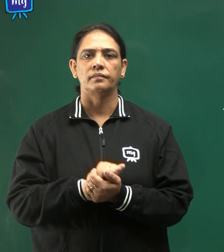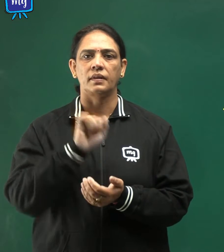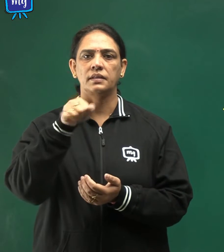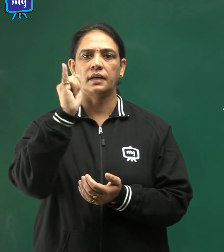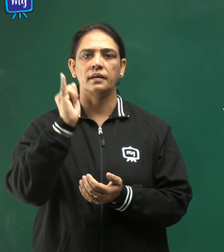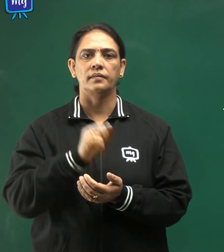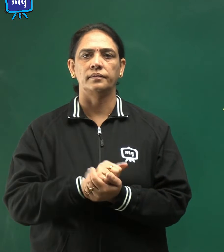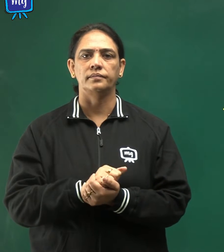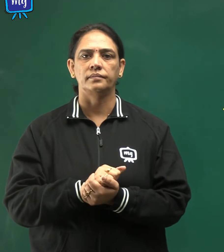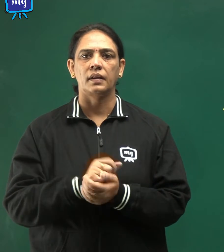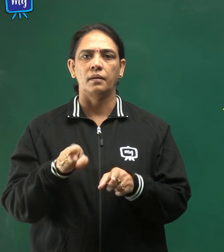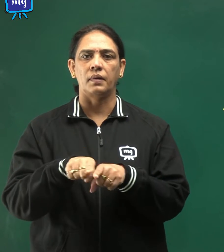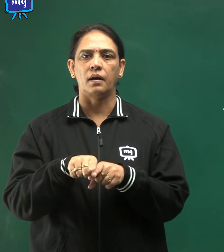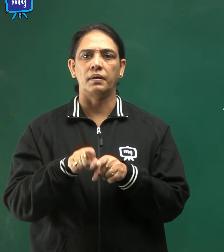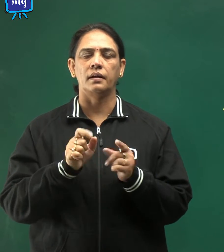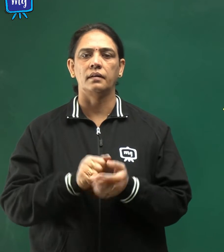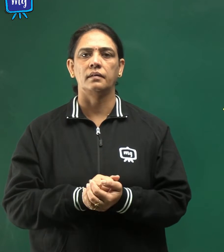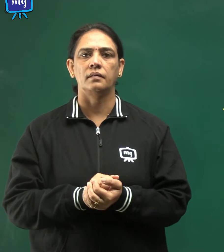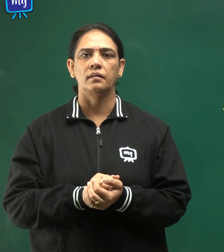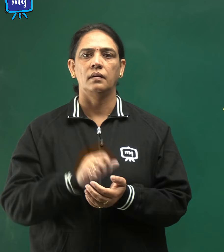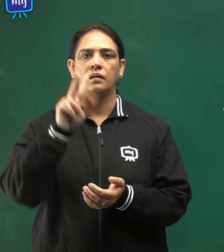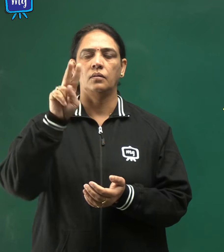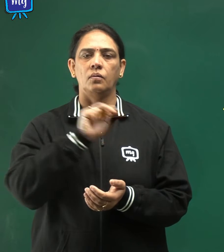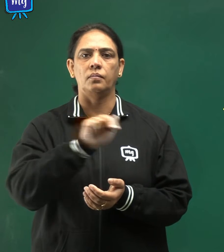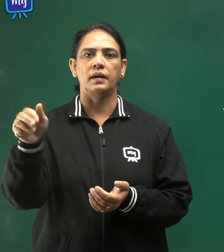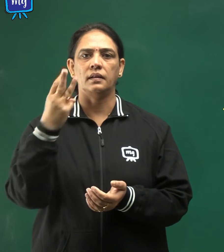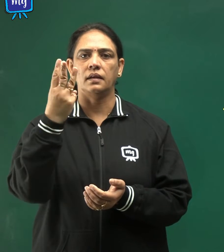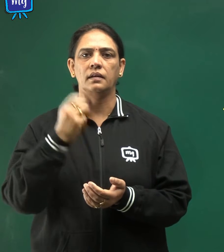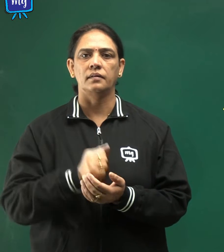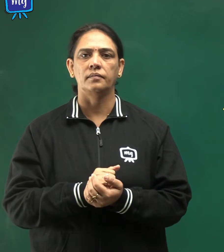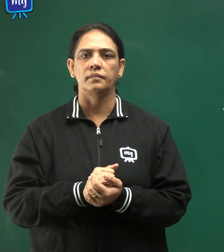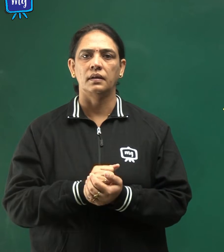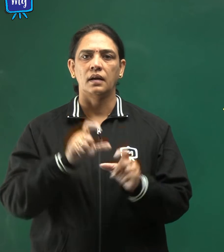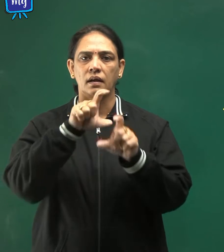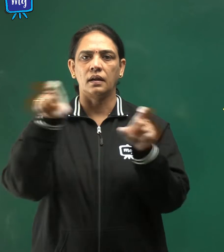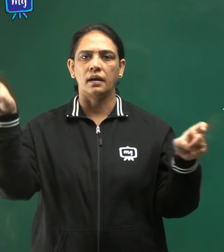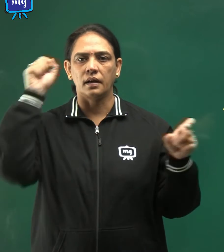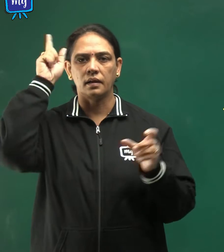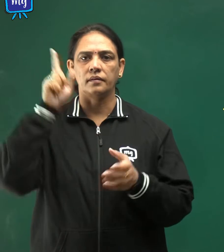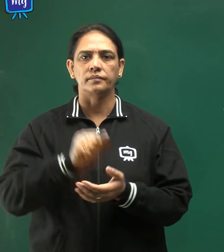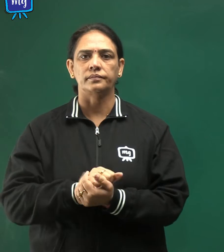4/6 बराबर 2/3। समझ आ गया?